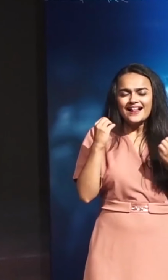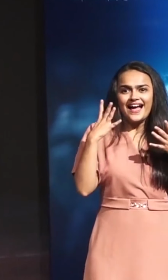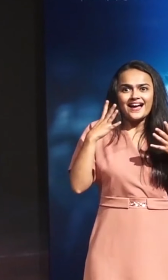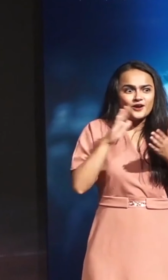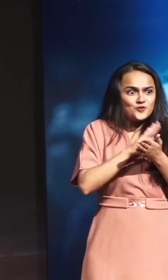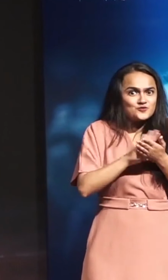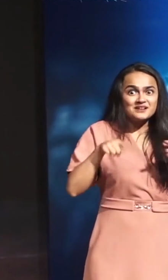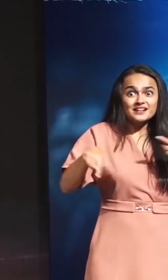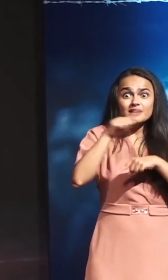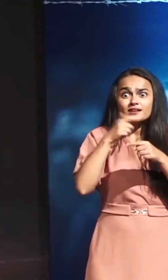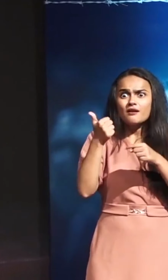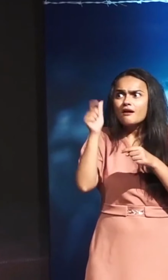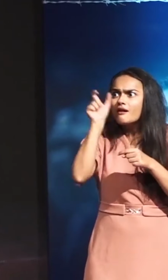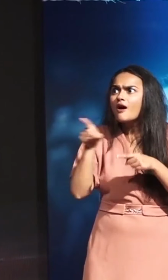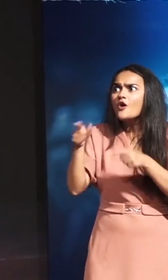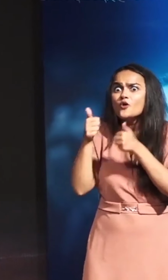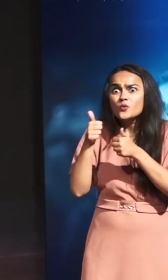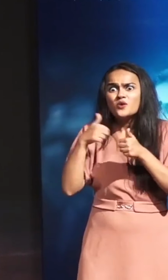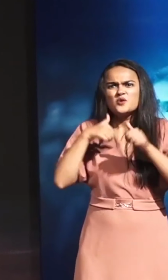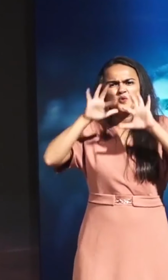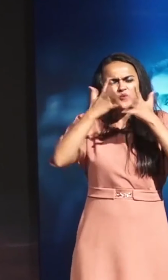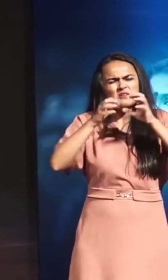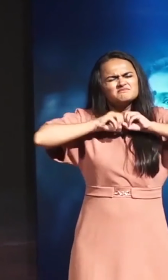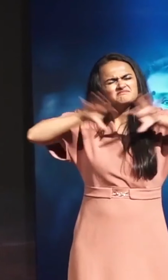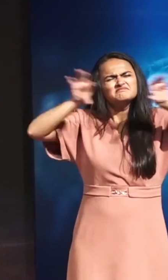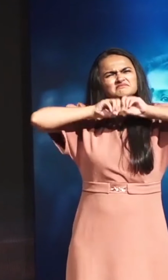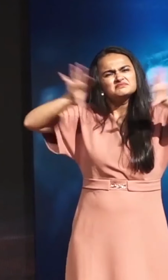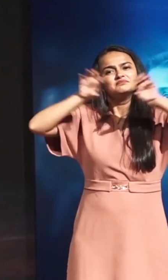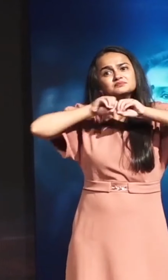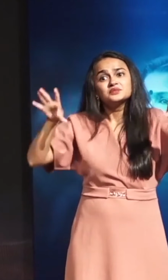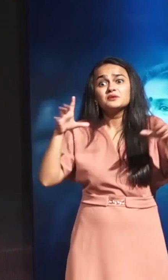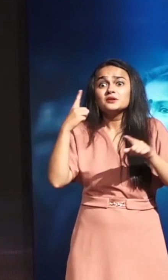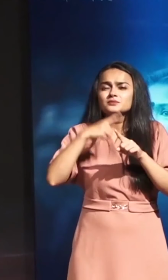एस ए व्होल वर्ल्ड एंड